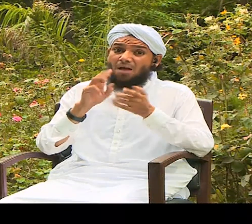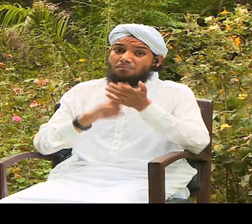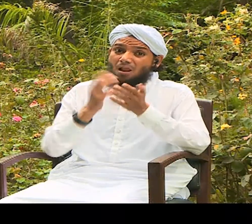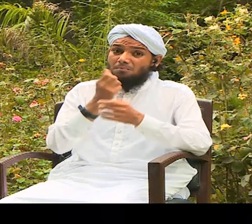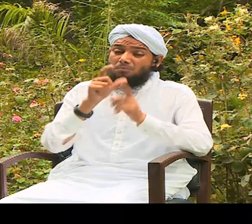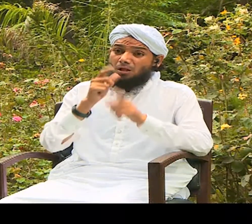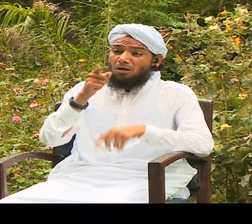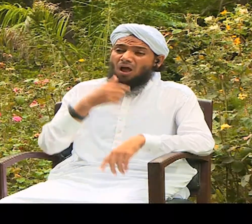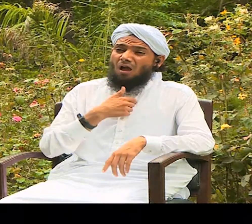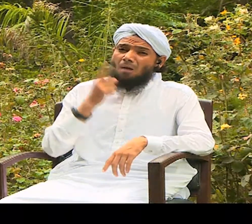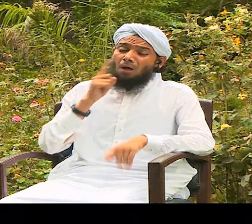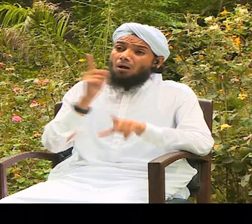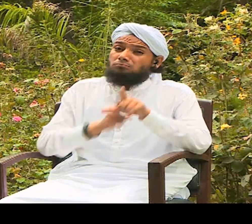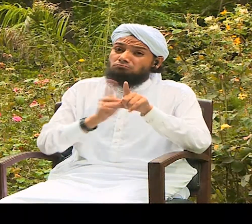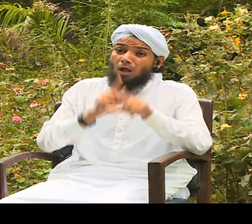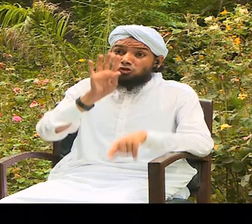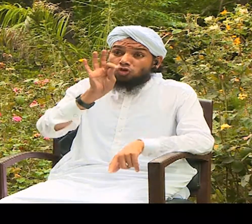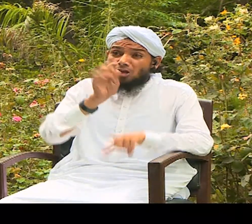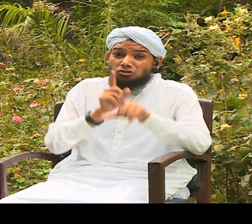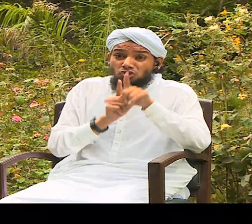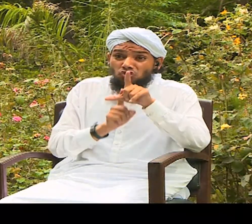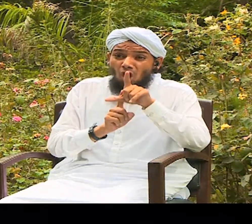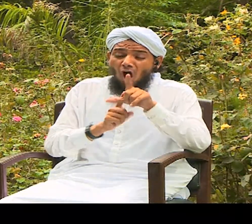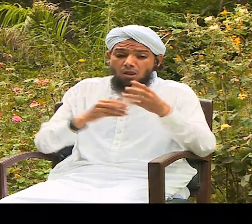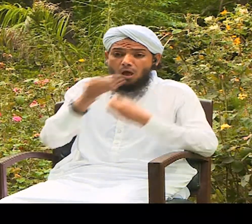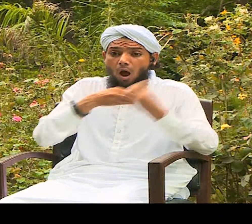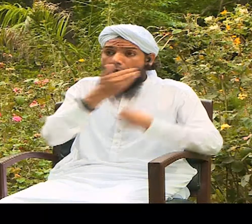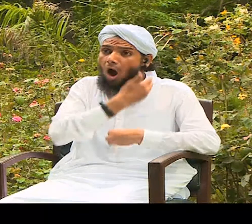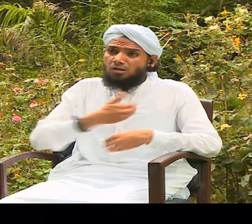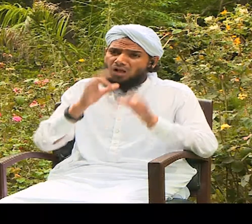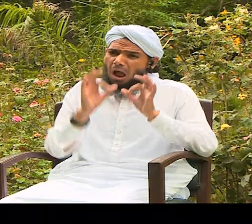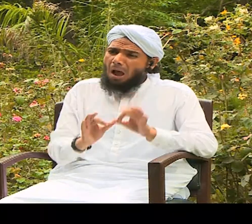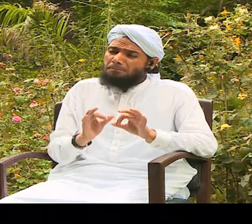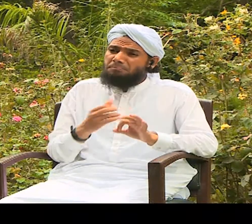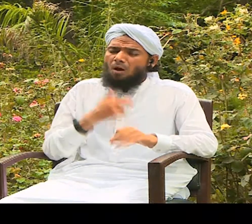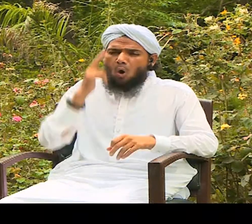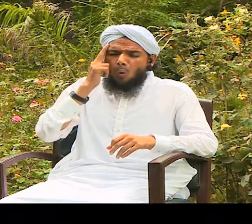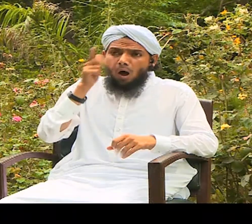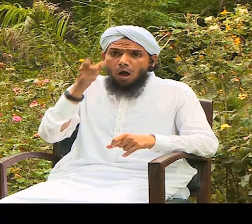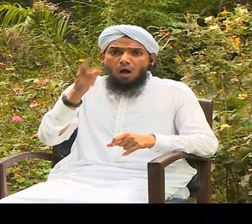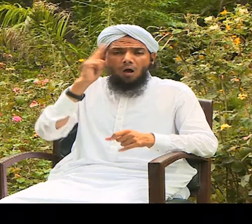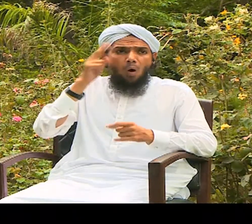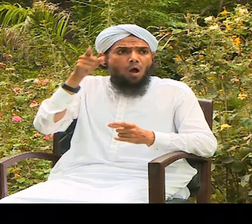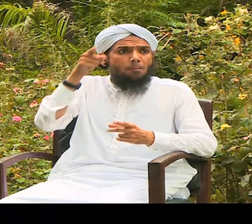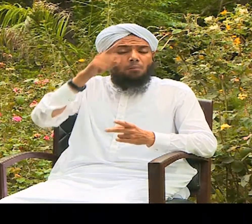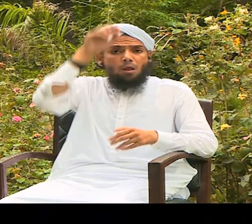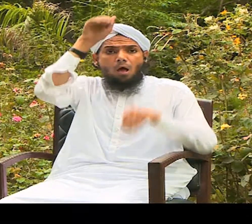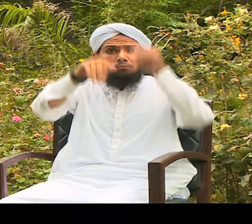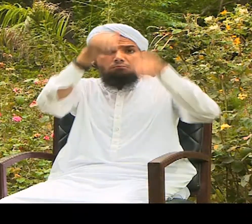اللہ علیہ، مسلسل 40 سال سے میرے بارے میں حج کے موقع پر اسی طرح کا خواب کسی نیک و زاہد بندے